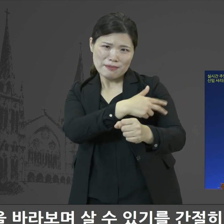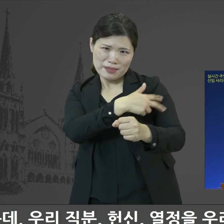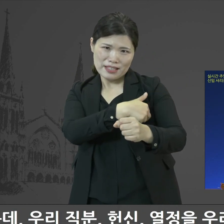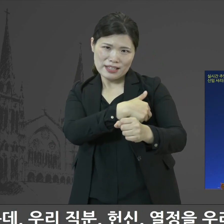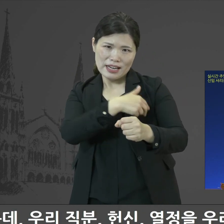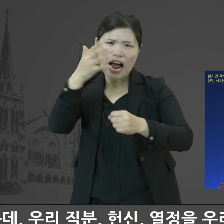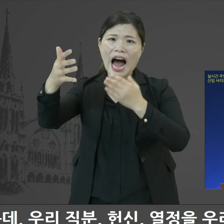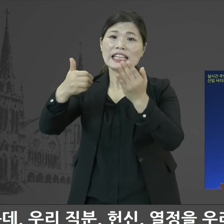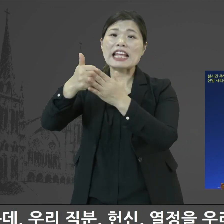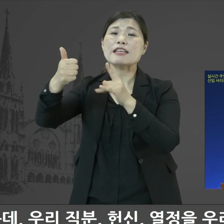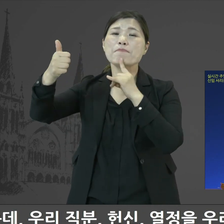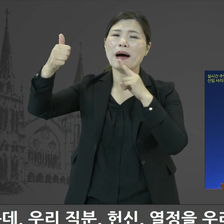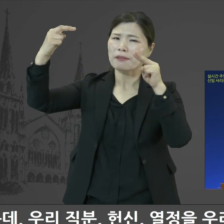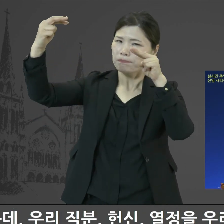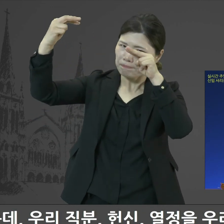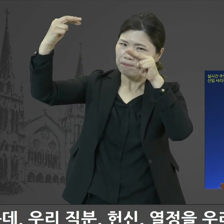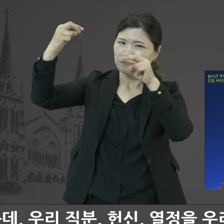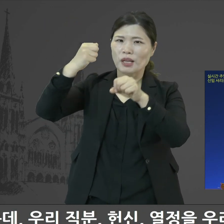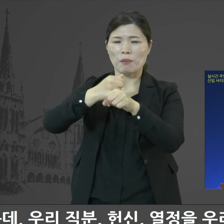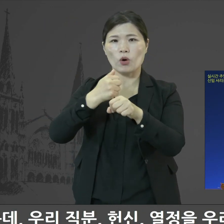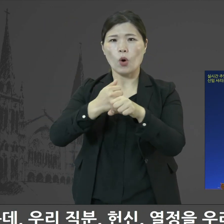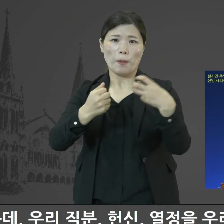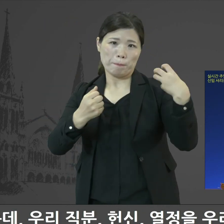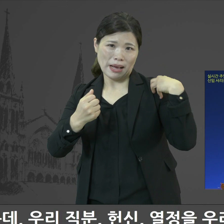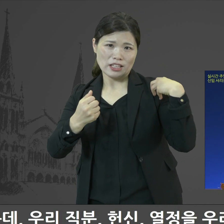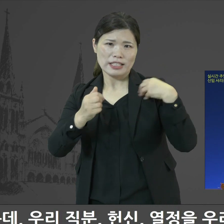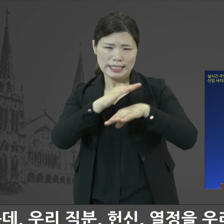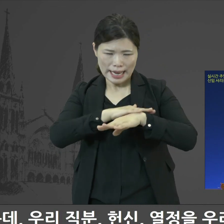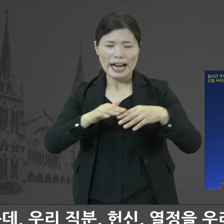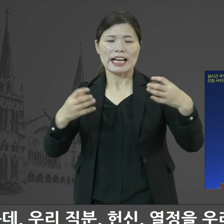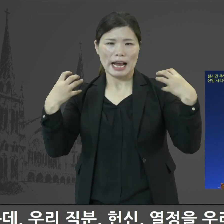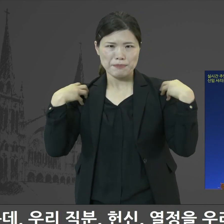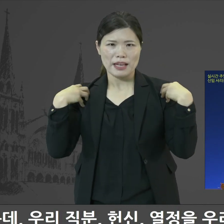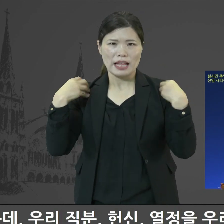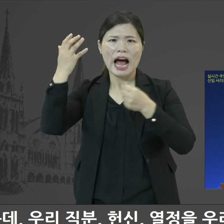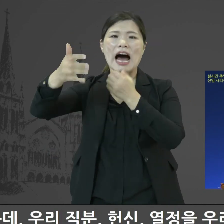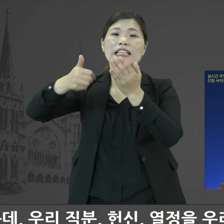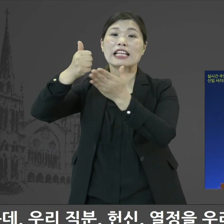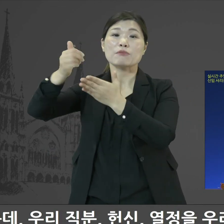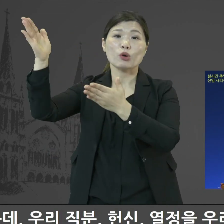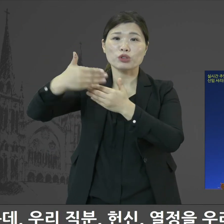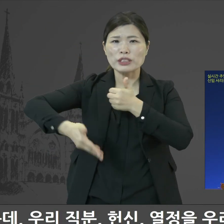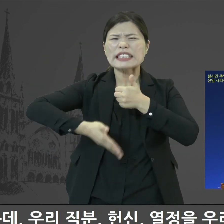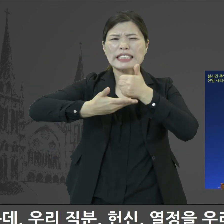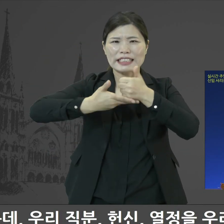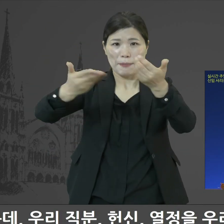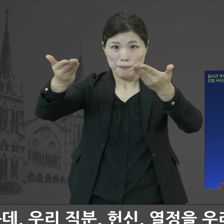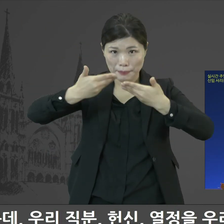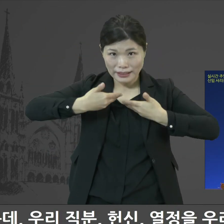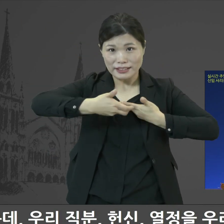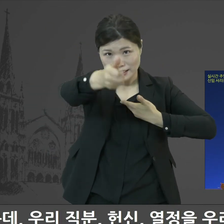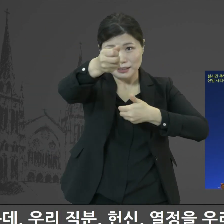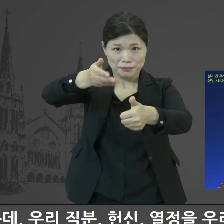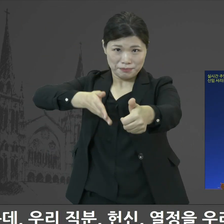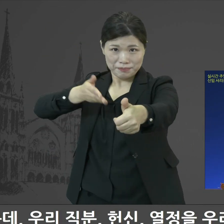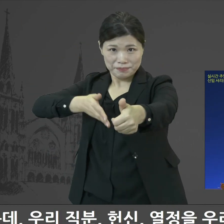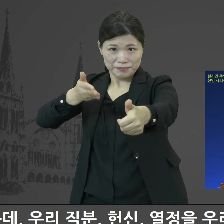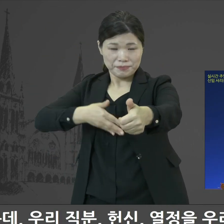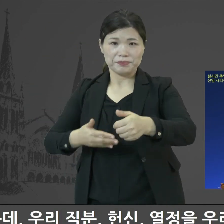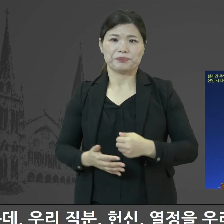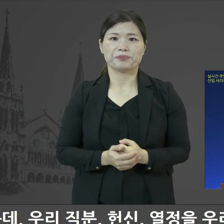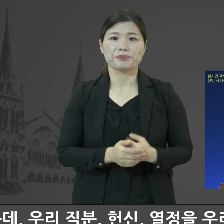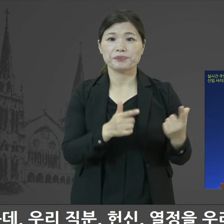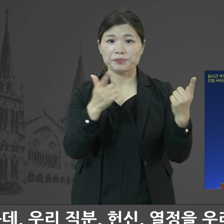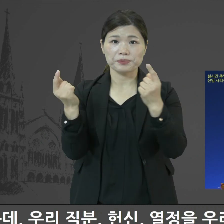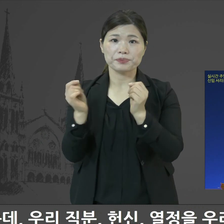귀한 사명 잘 감당하여 하나님께 칭찬받는 주의 일꾼 다 될 수 있기를 주의 이름으로 간절히 소망합니다. 우리